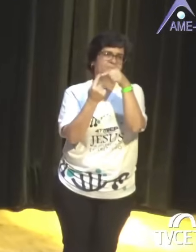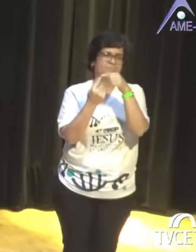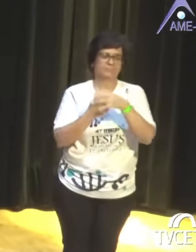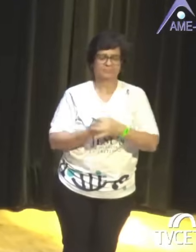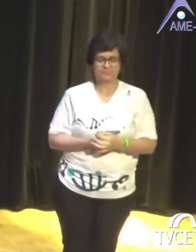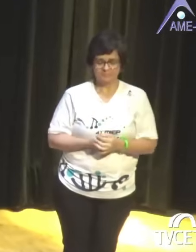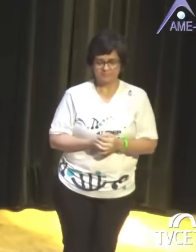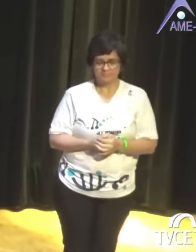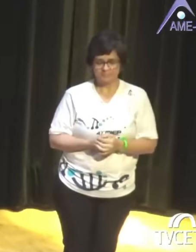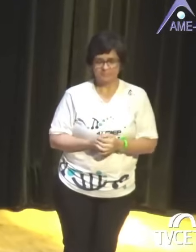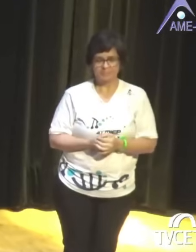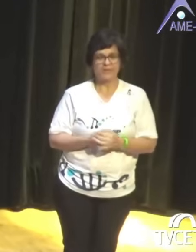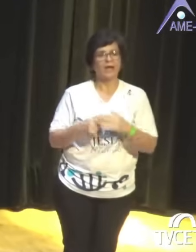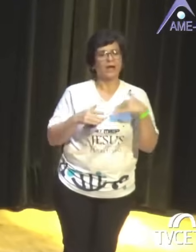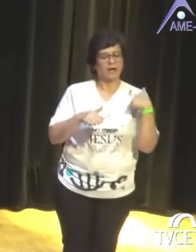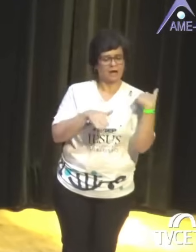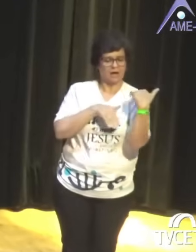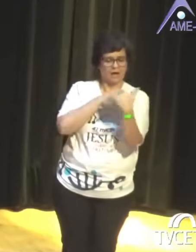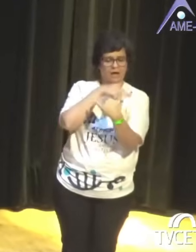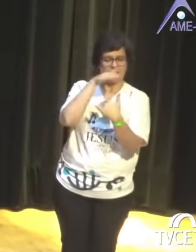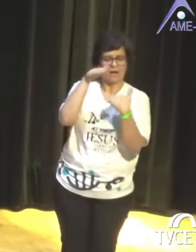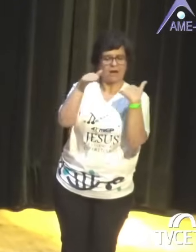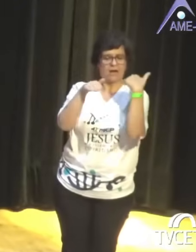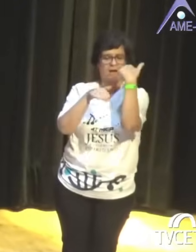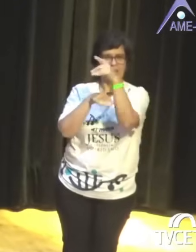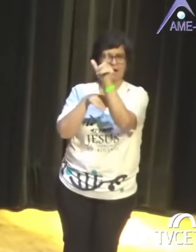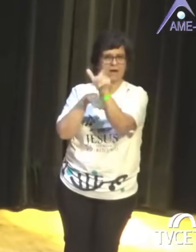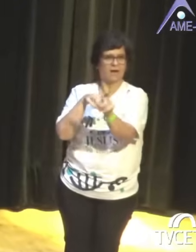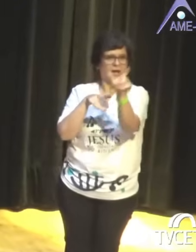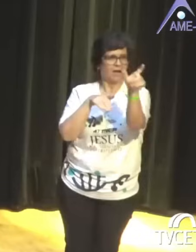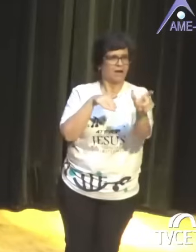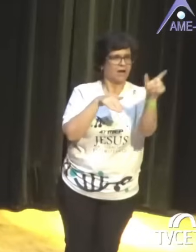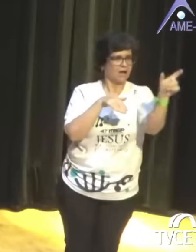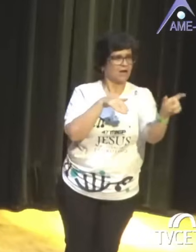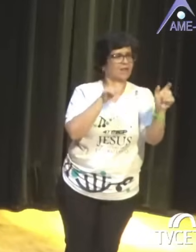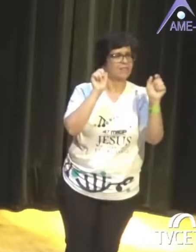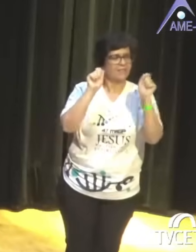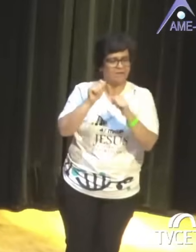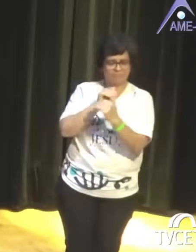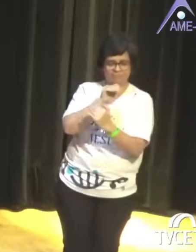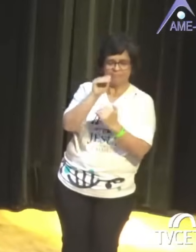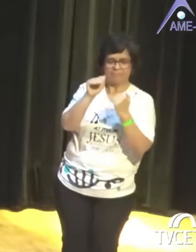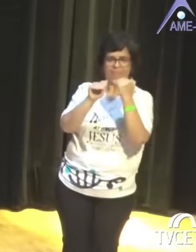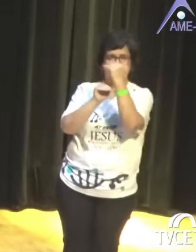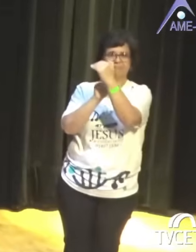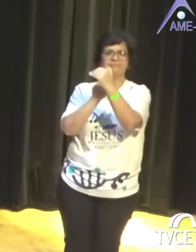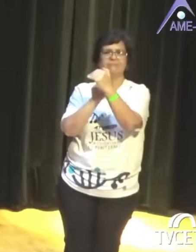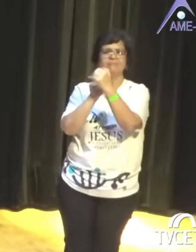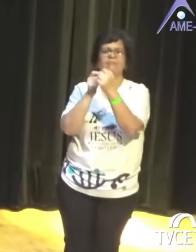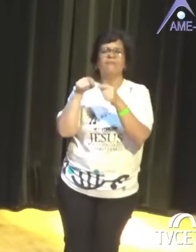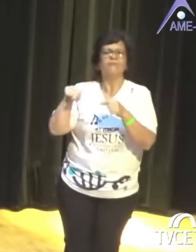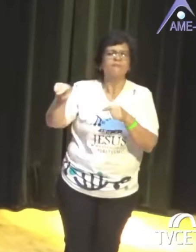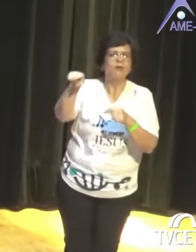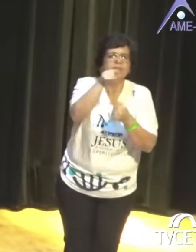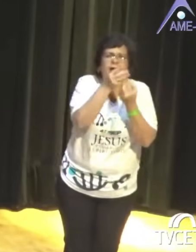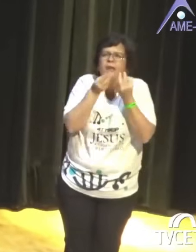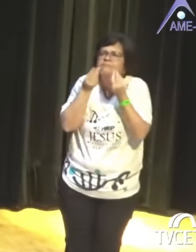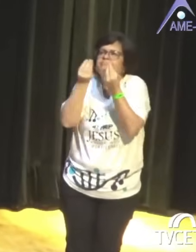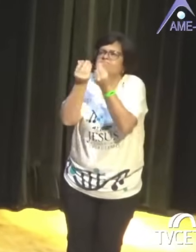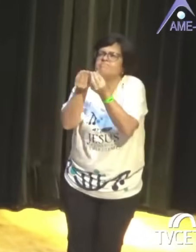Agora a evolução tá te levando para um lugar que você não sabe